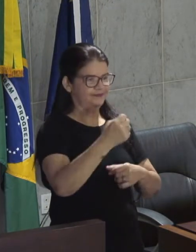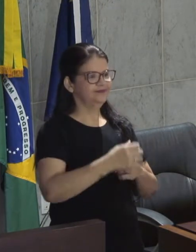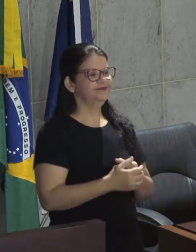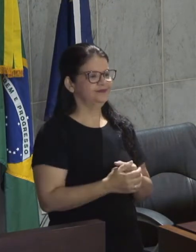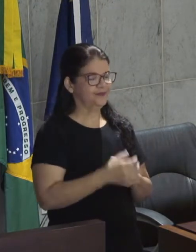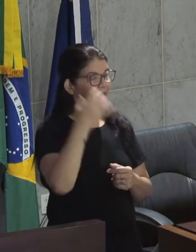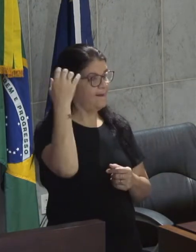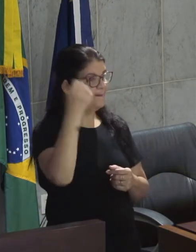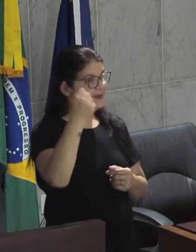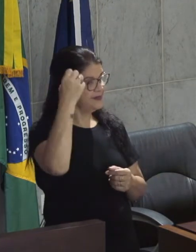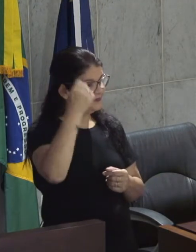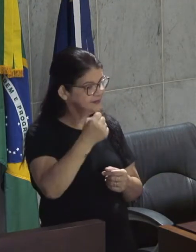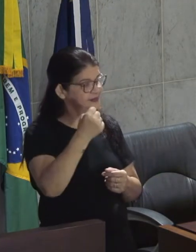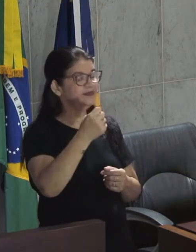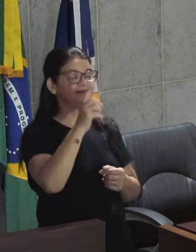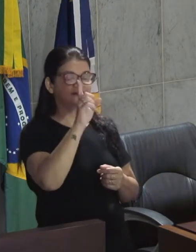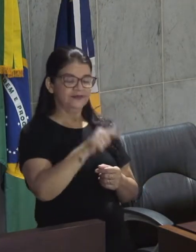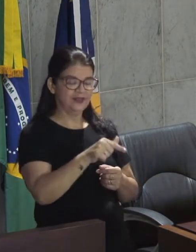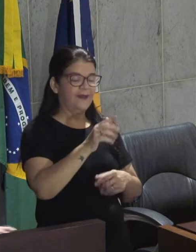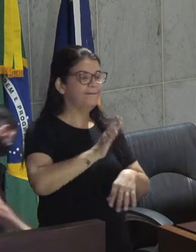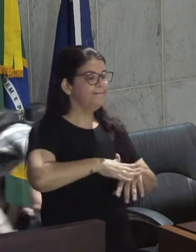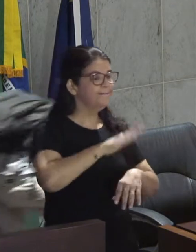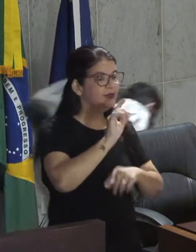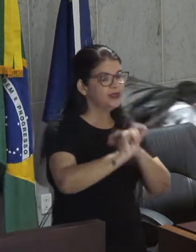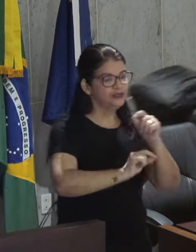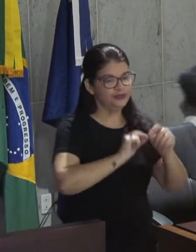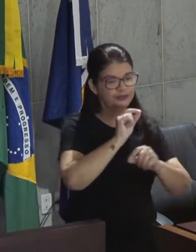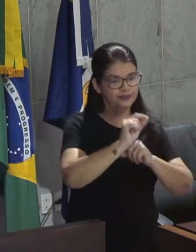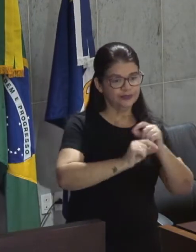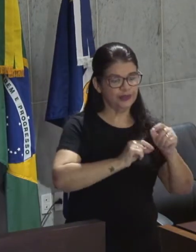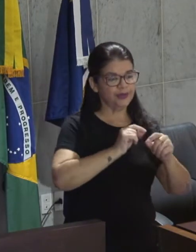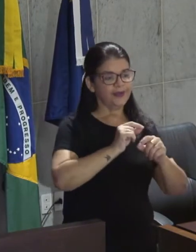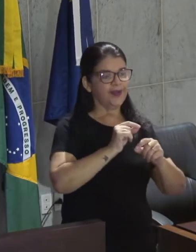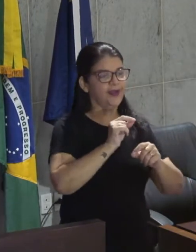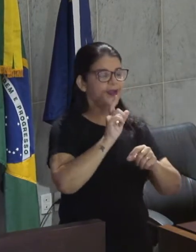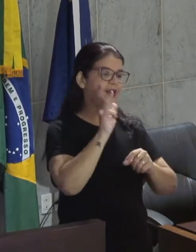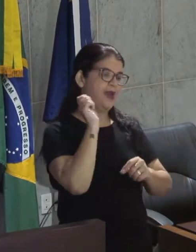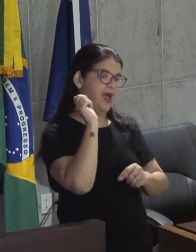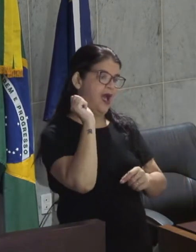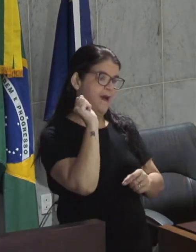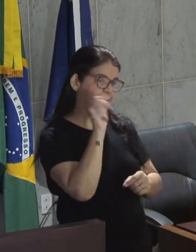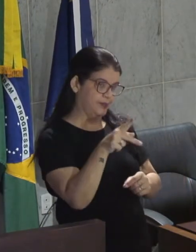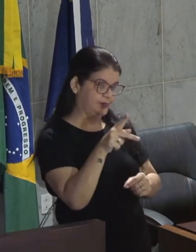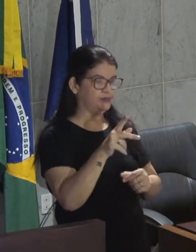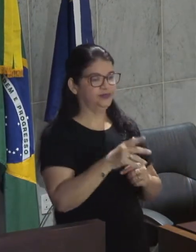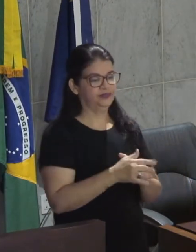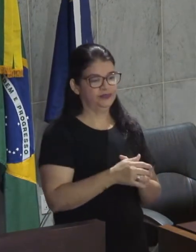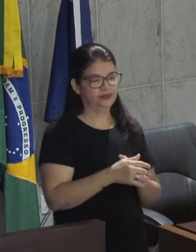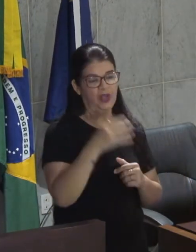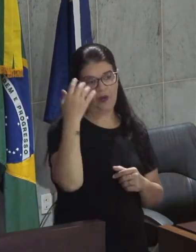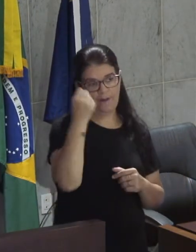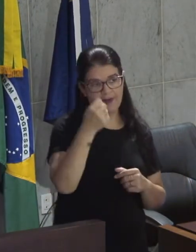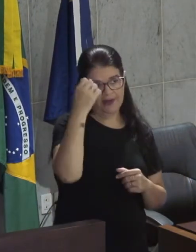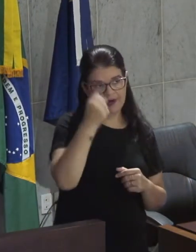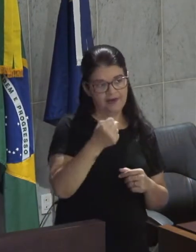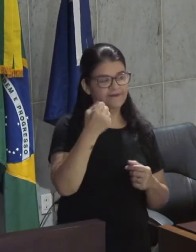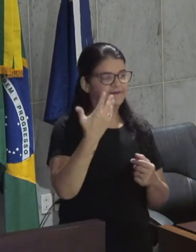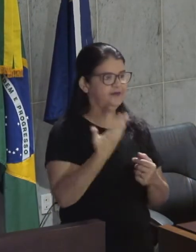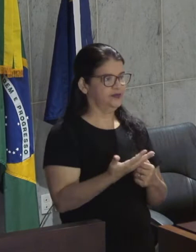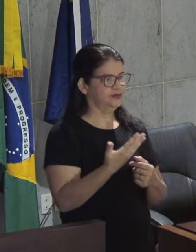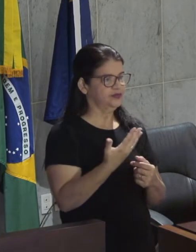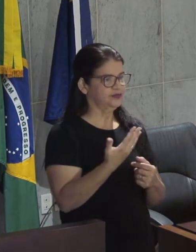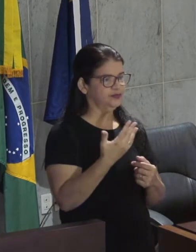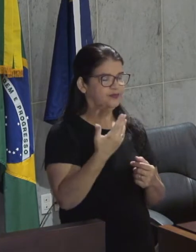A Previdência é muito mais do que uma aposentadoria, um benefício